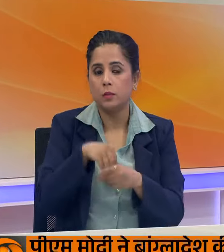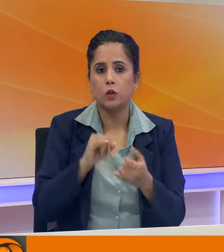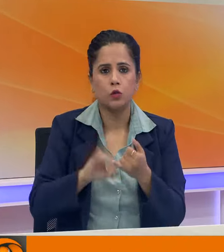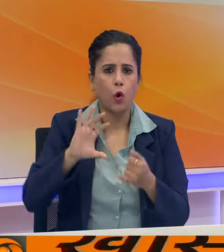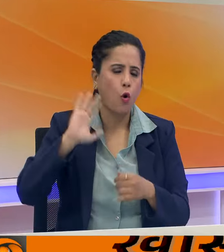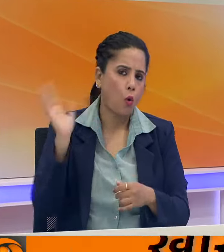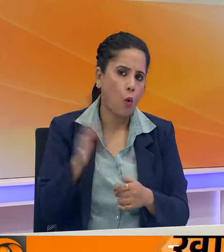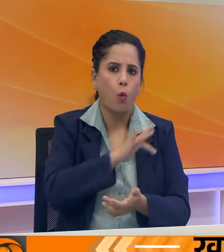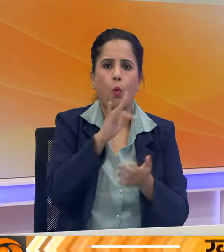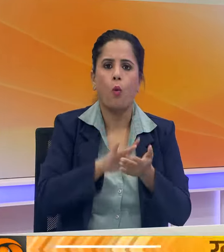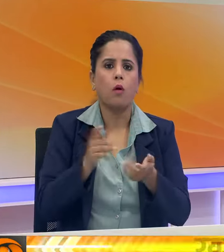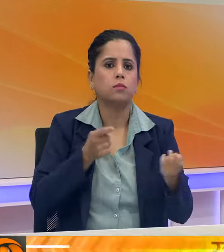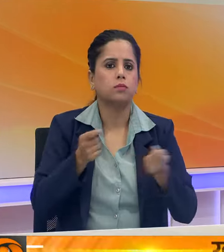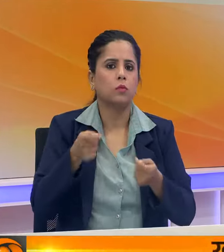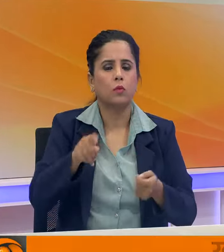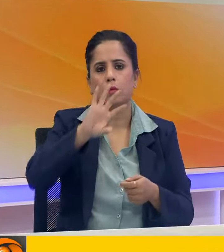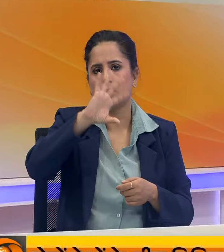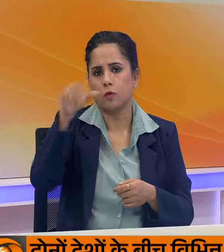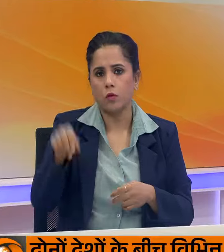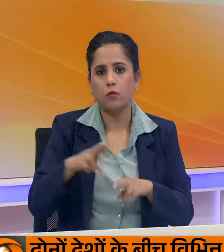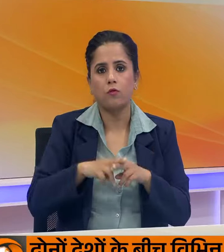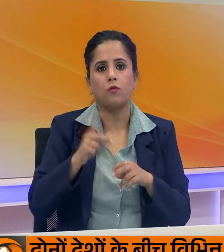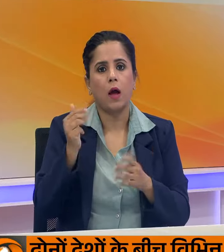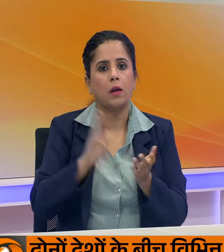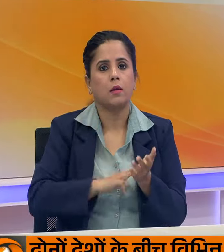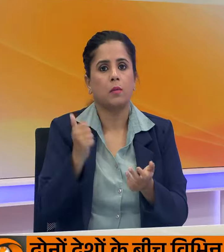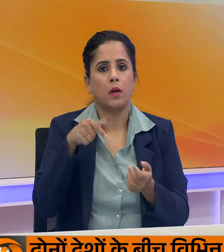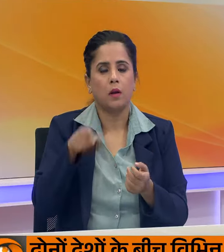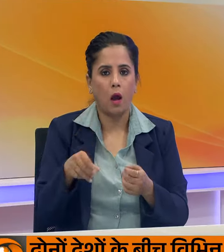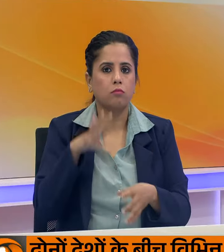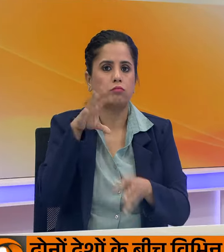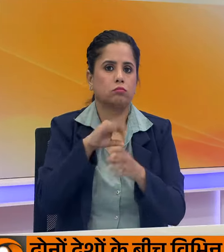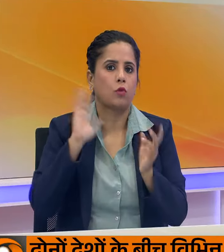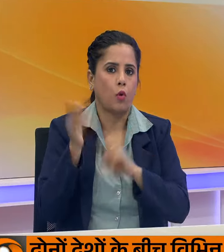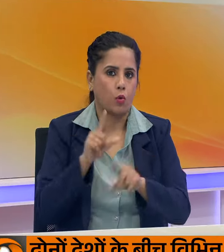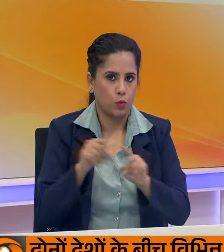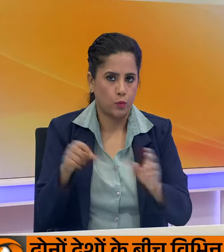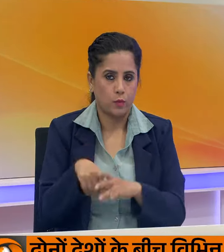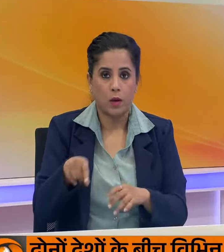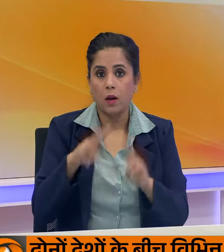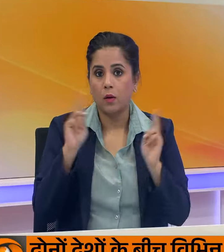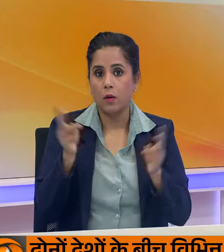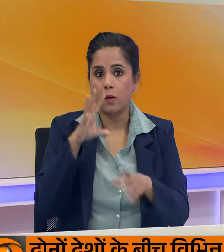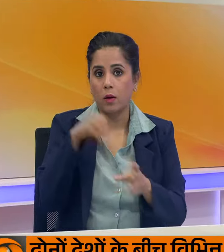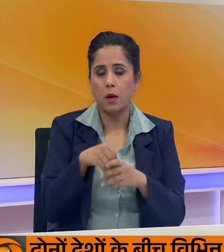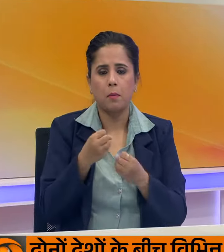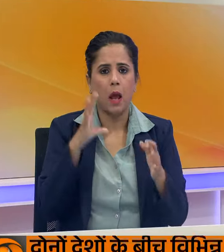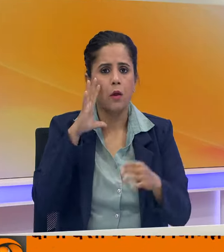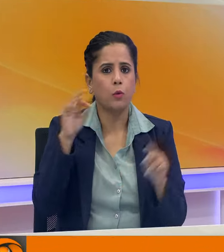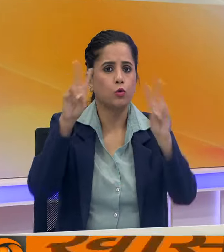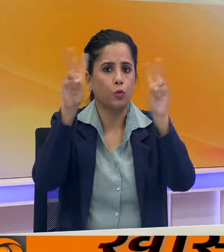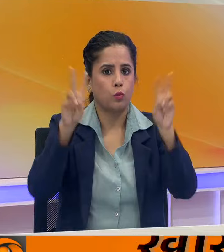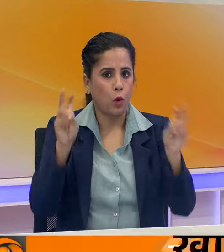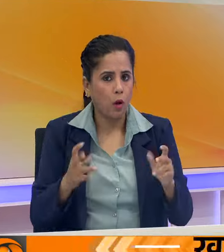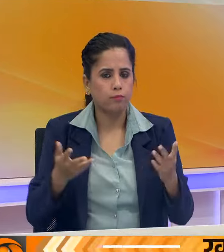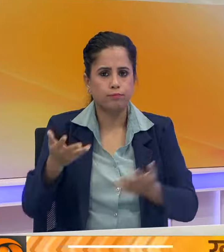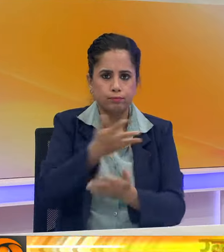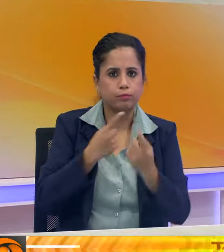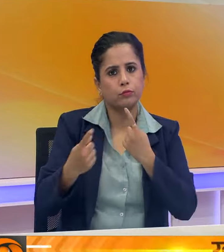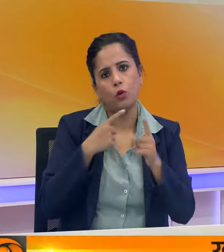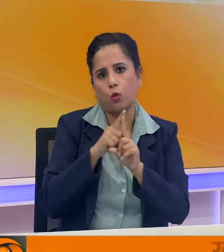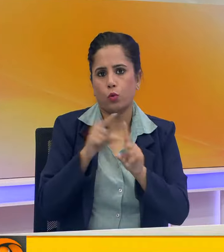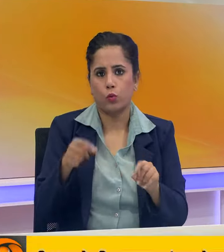राज्यों और केंद्र प्रदेशों के वित्त मंत्रियों ने शिरकत की बैठक में कई अहम मुद्दों पर विचार विमर्श